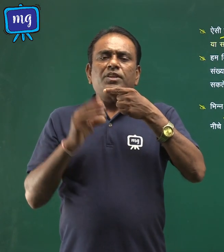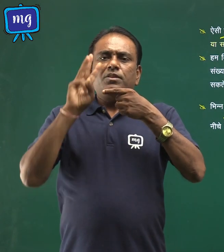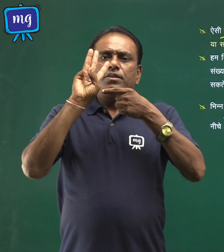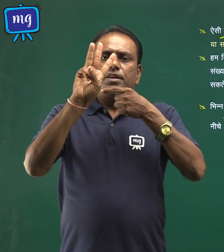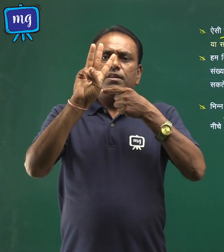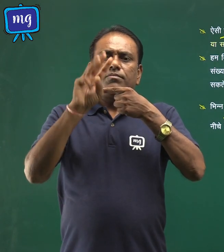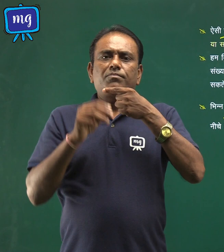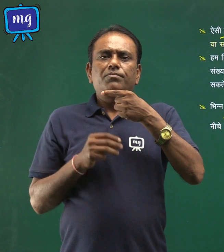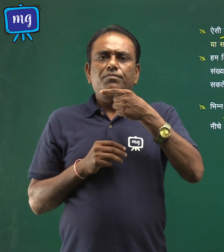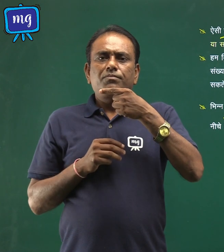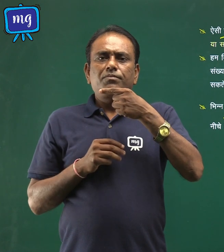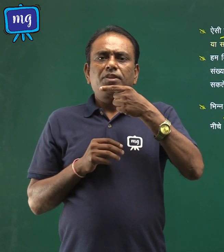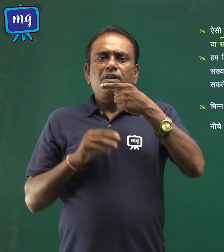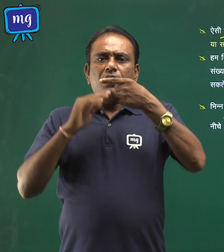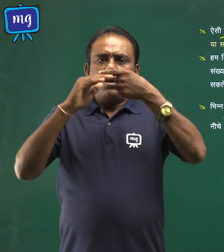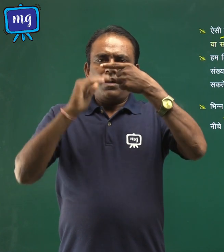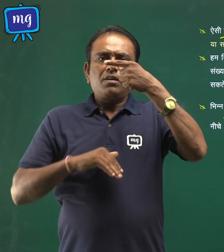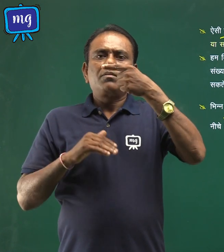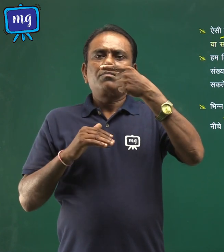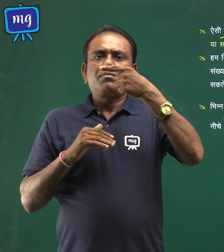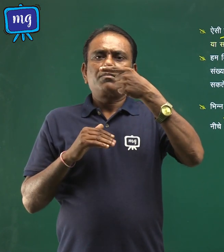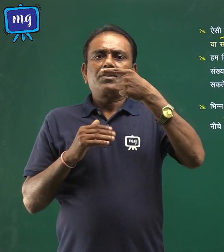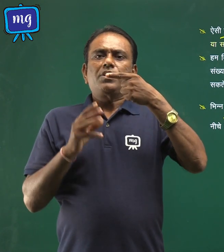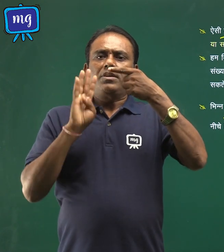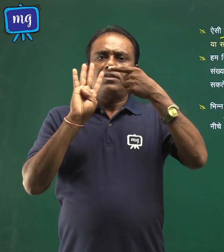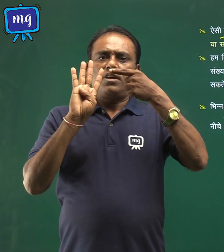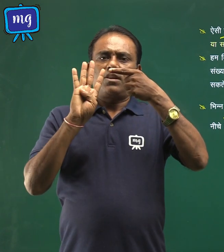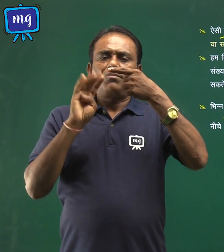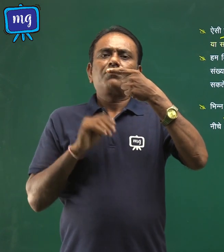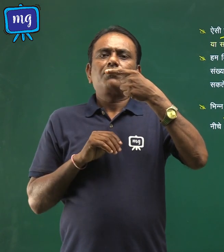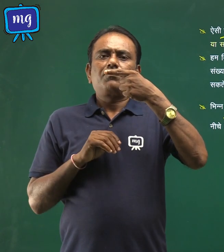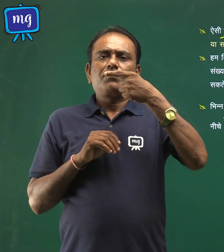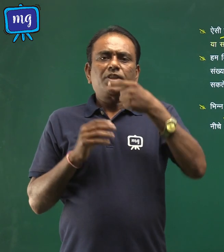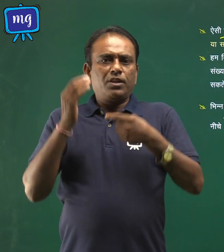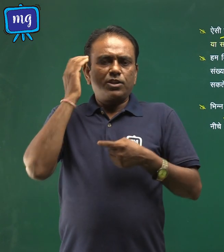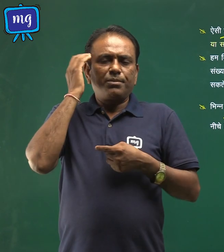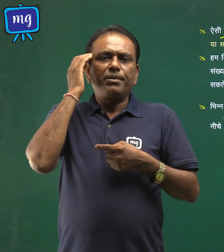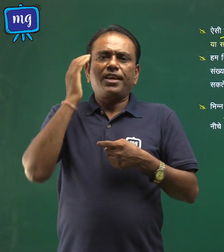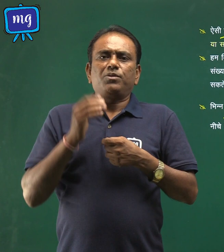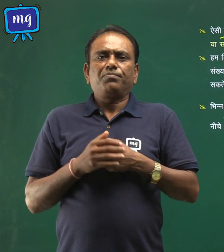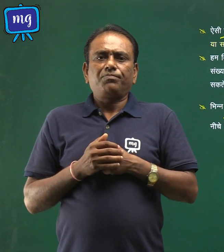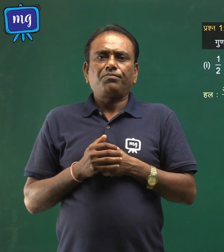3, हर 4। समझ आ गया?